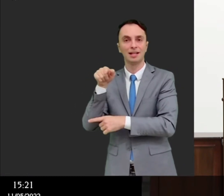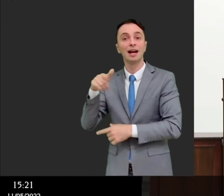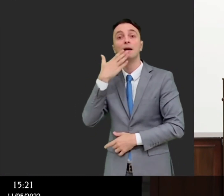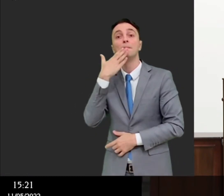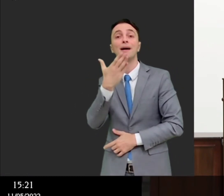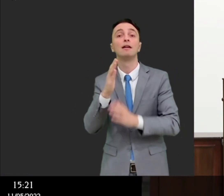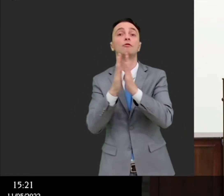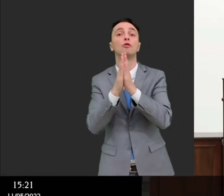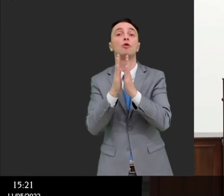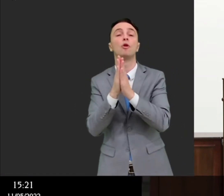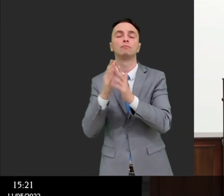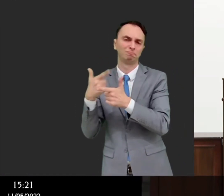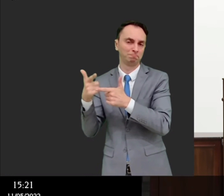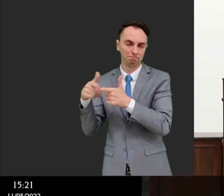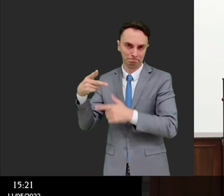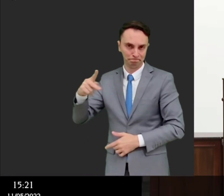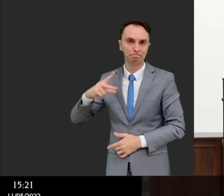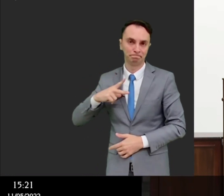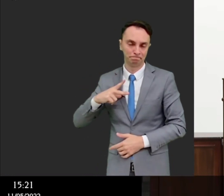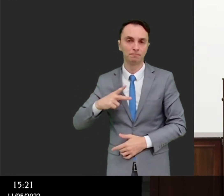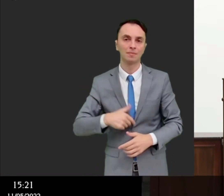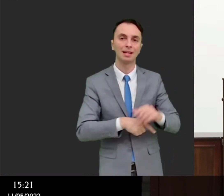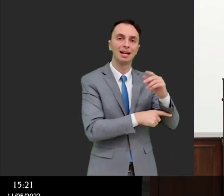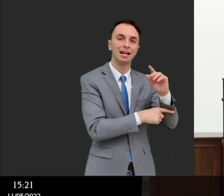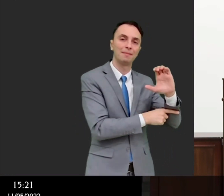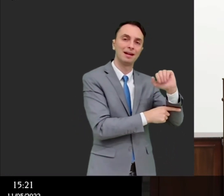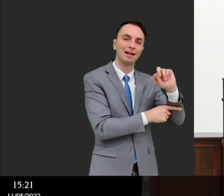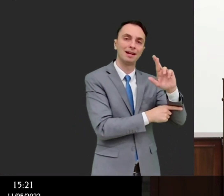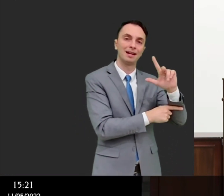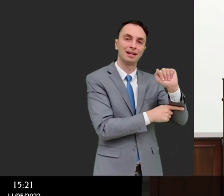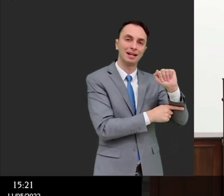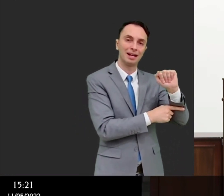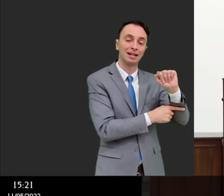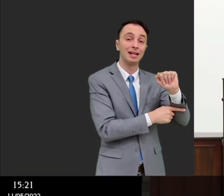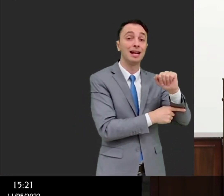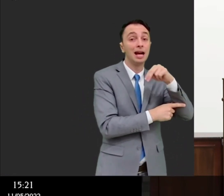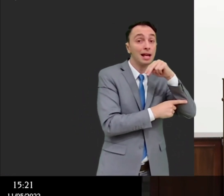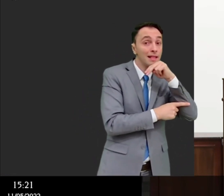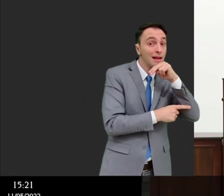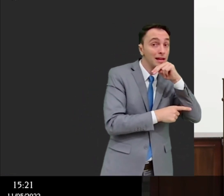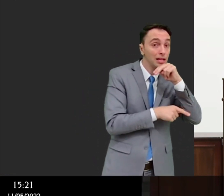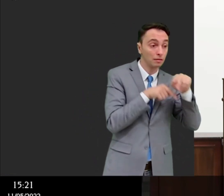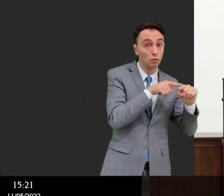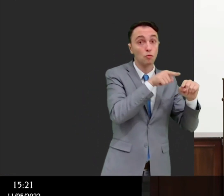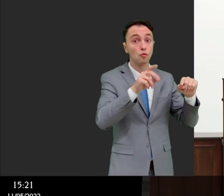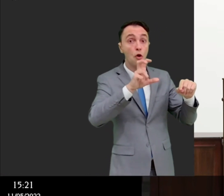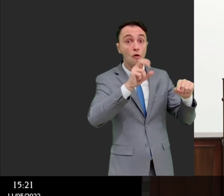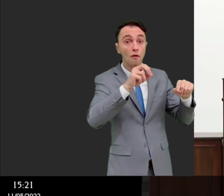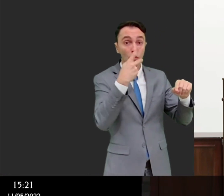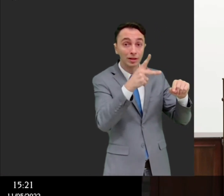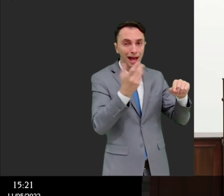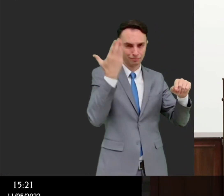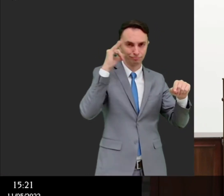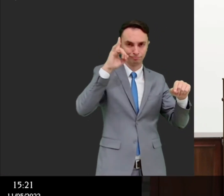pede oração por causa. A irmã Carla Neta, do irmão Valdemar, ancião de Aracaju, está